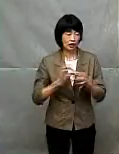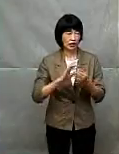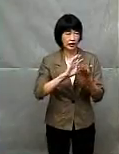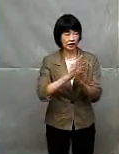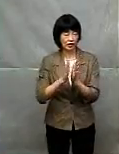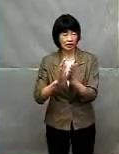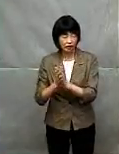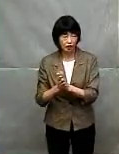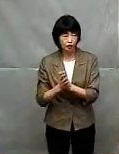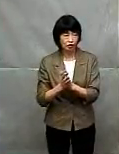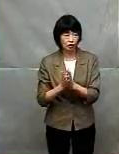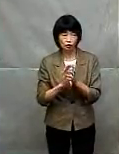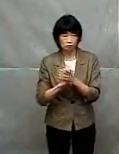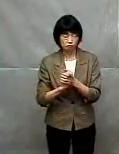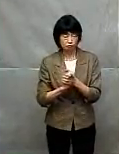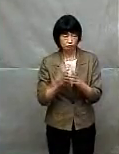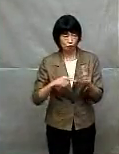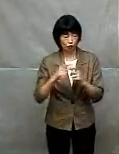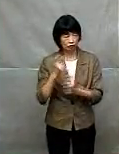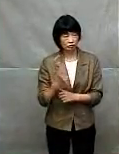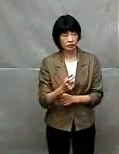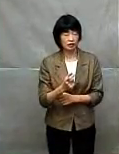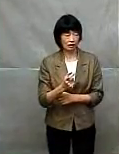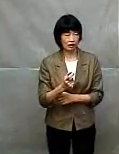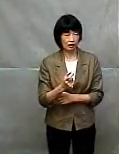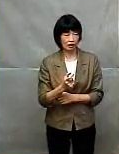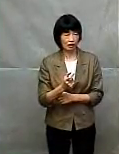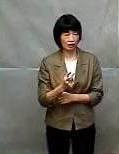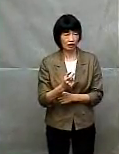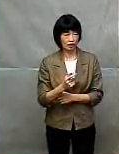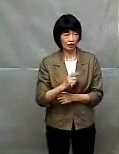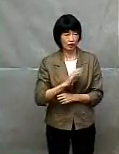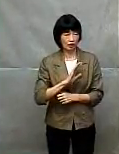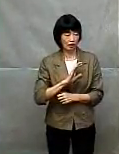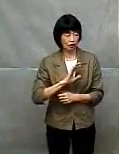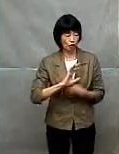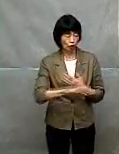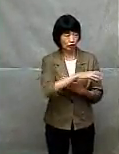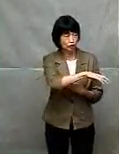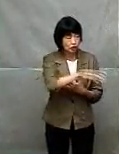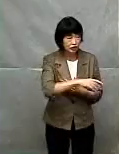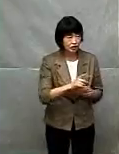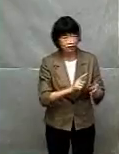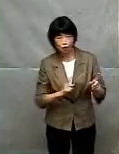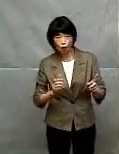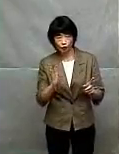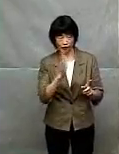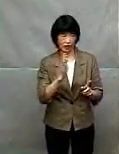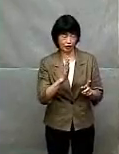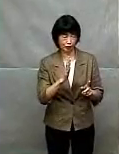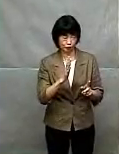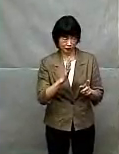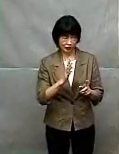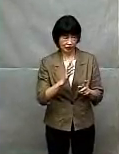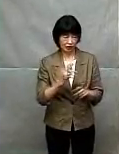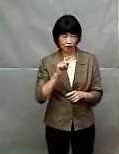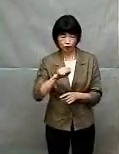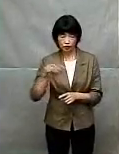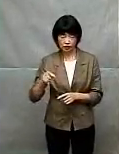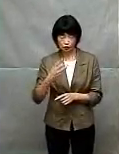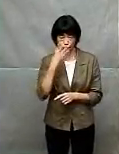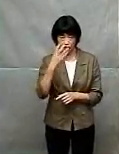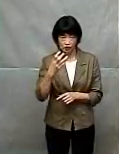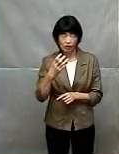一層深めながら他の地域に遅れることなく両新幹線の早期実現に向けた取り組